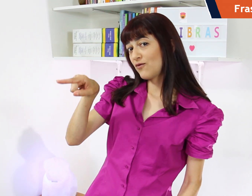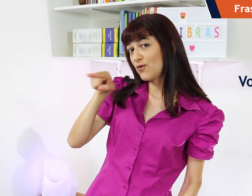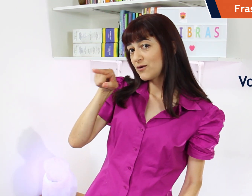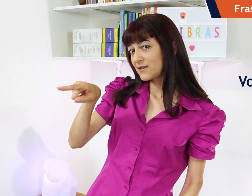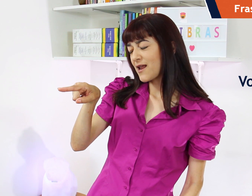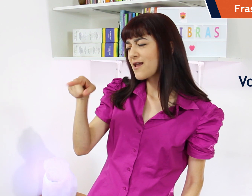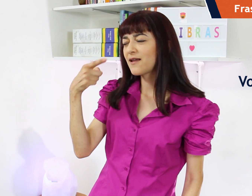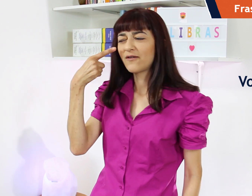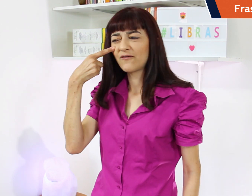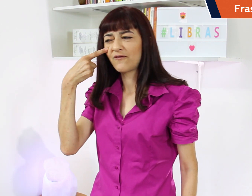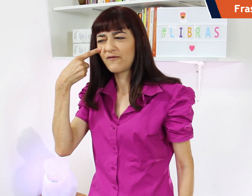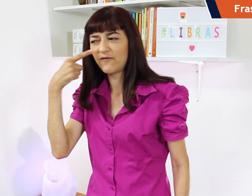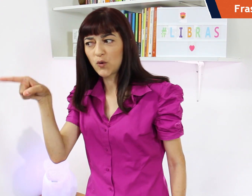Você viu?